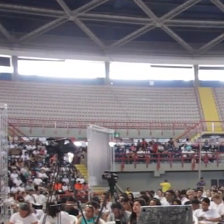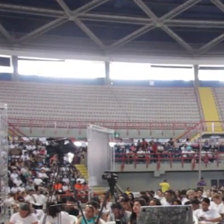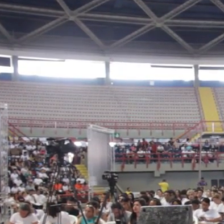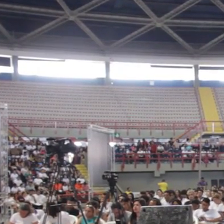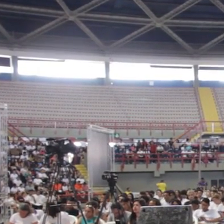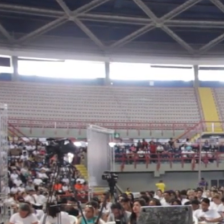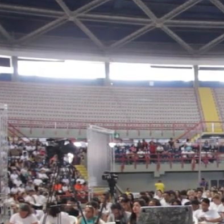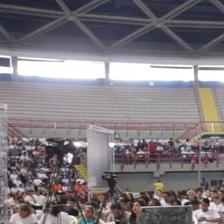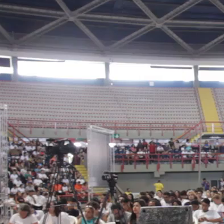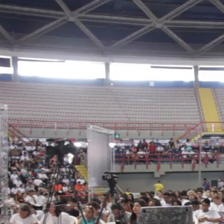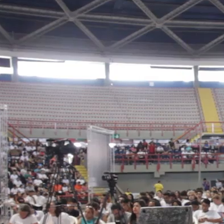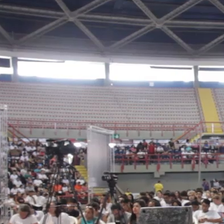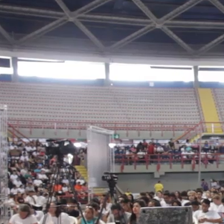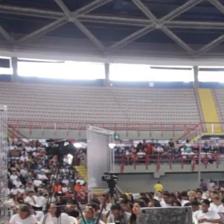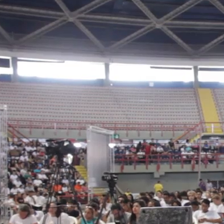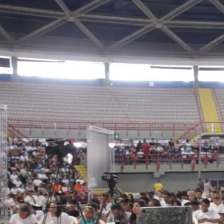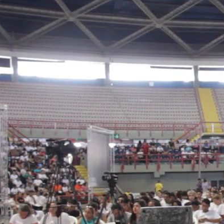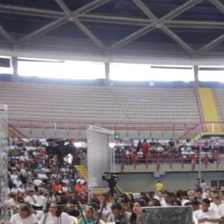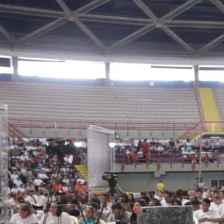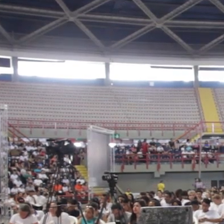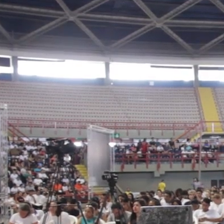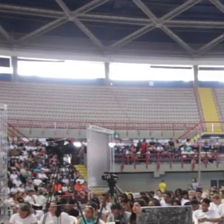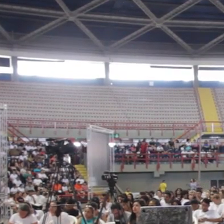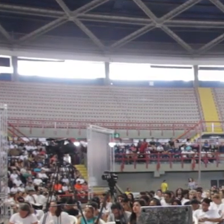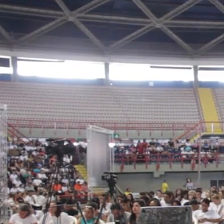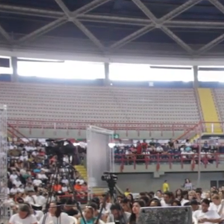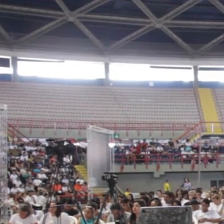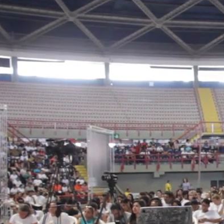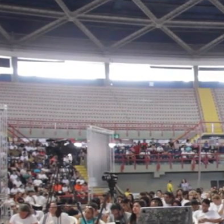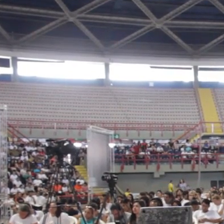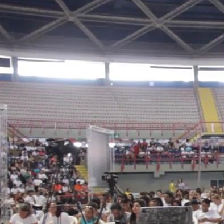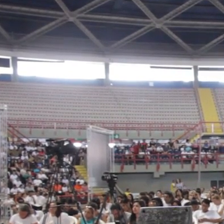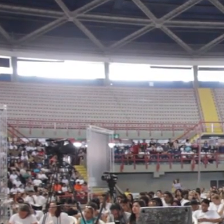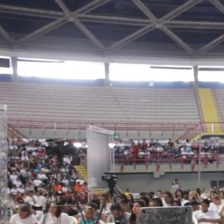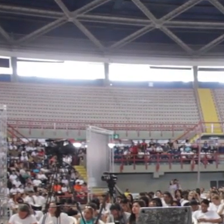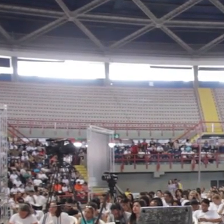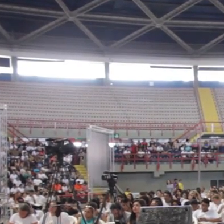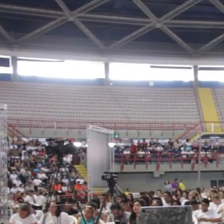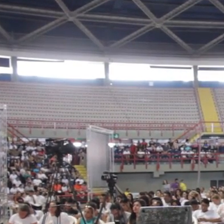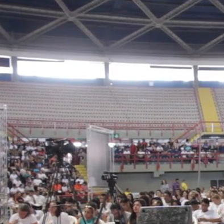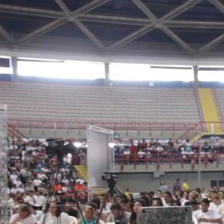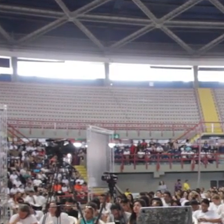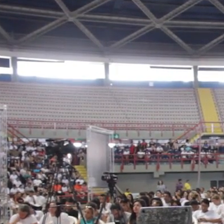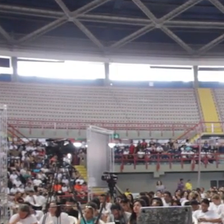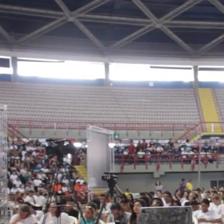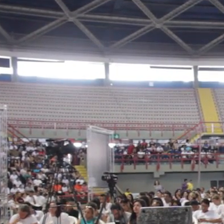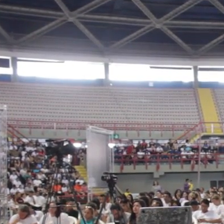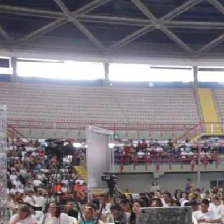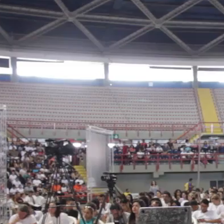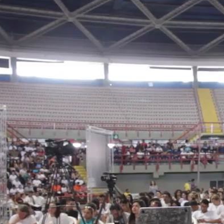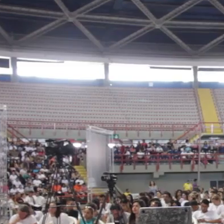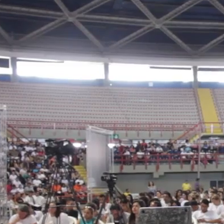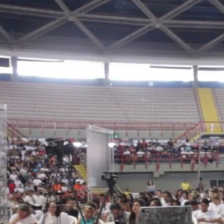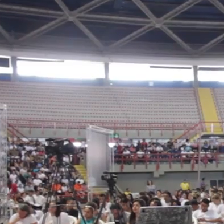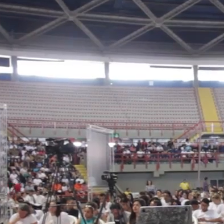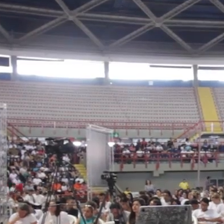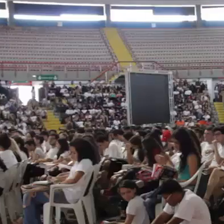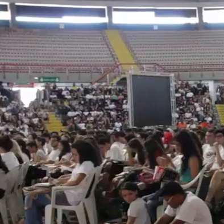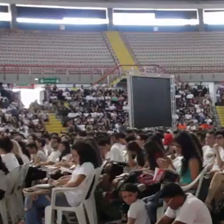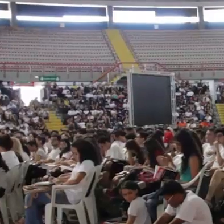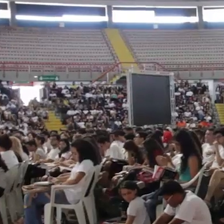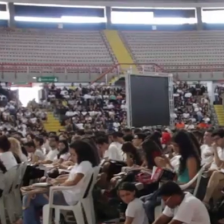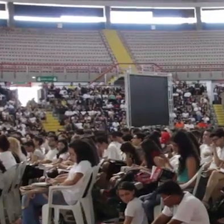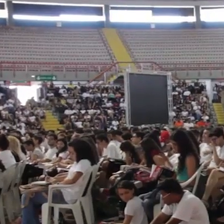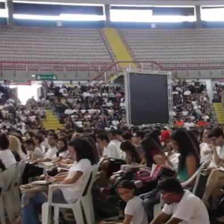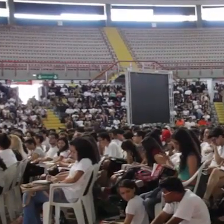Vocês estudaram pelo livro? Deram uma folheada no livro? Tem umas redações aí para você ver, que servem por modelo.